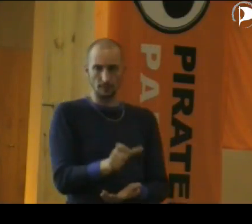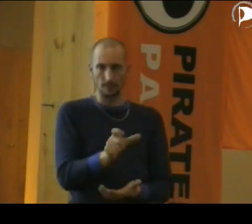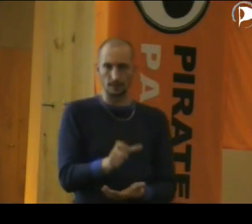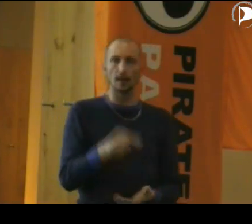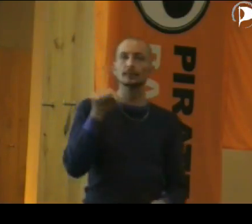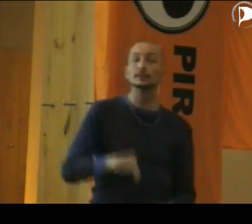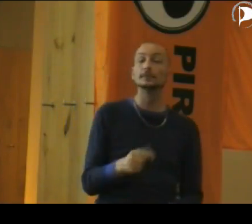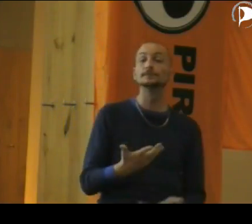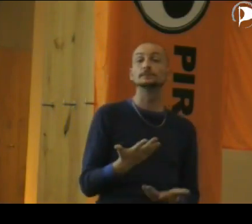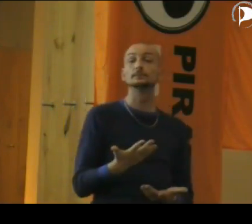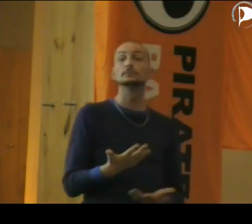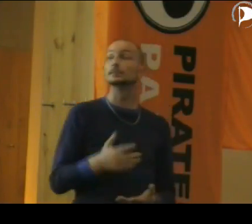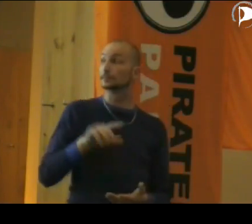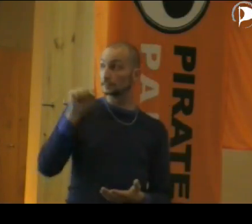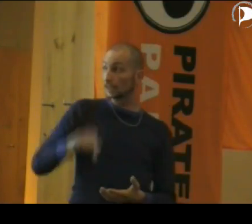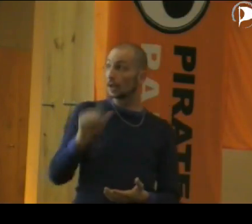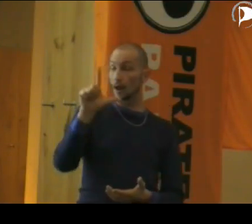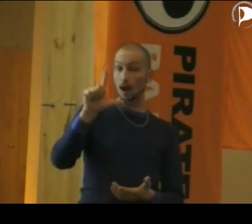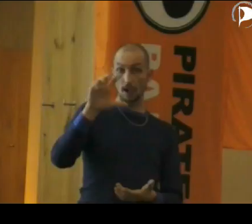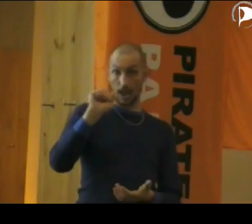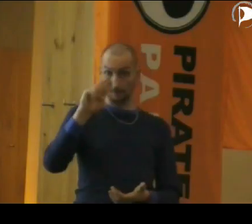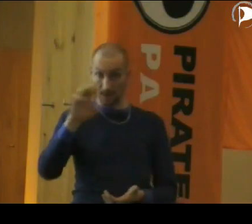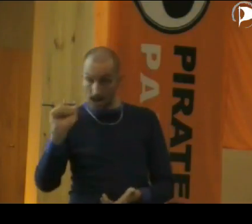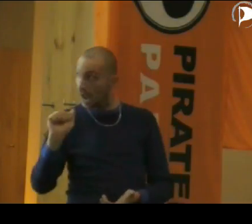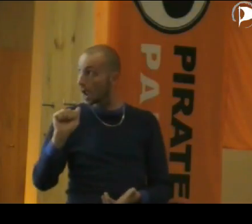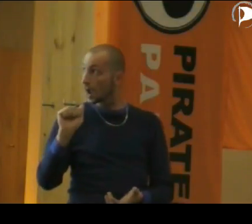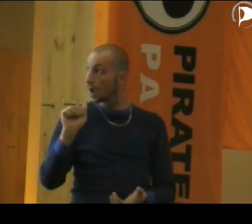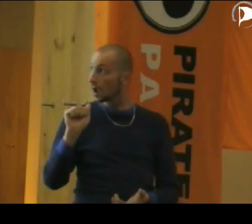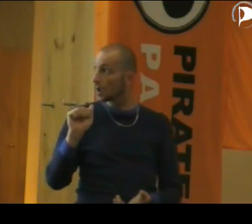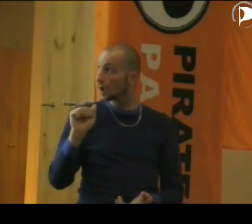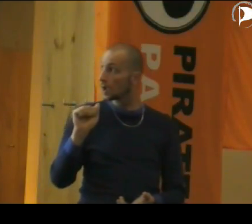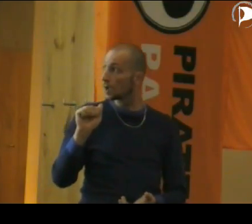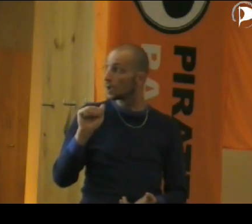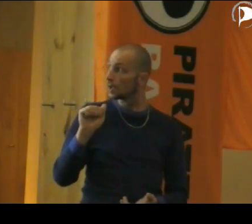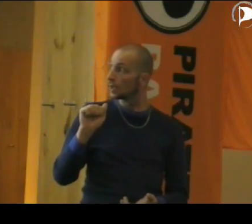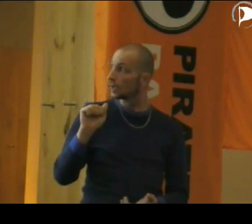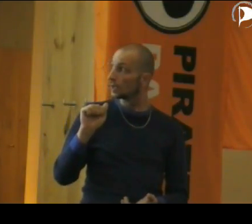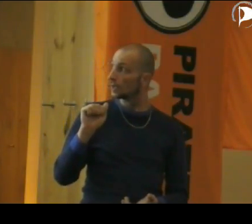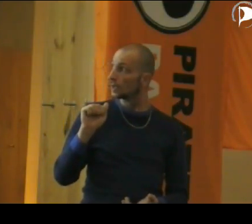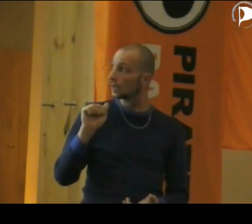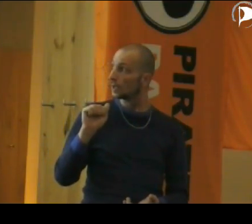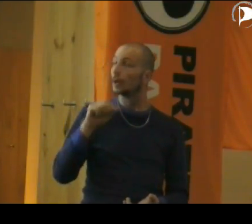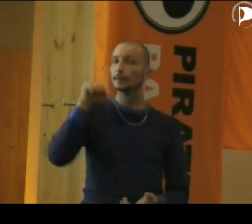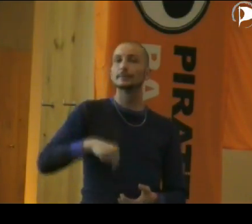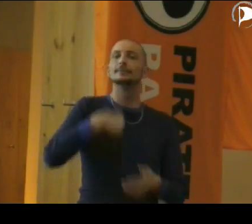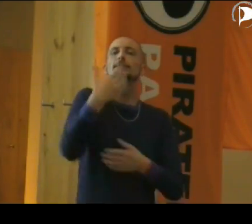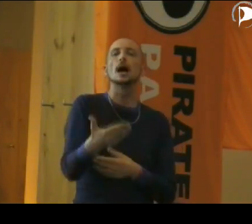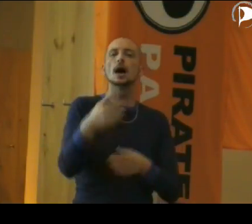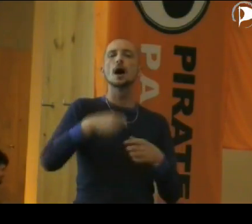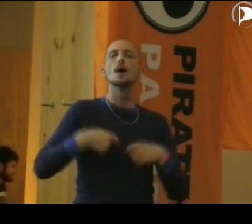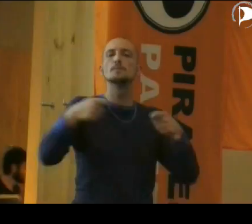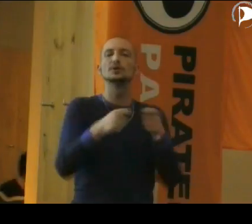meine frage an damals sogar untereinander die